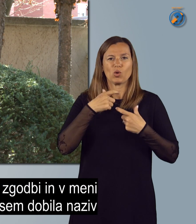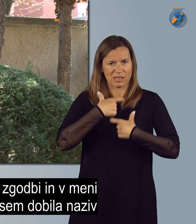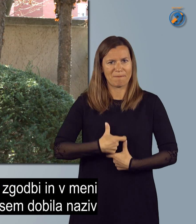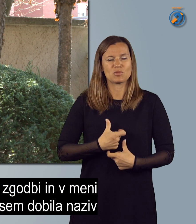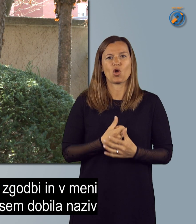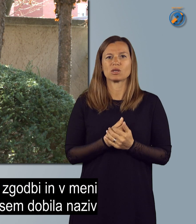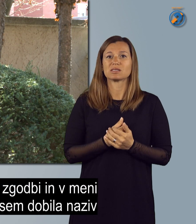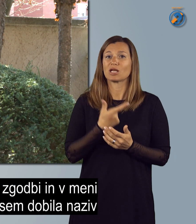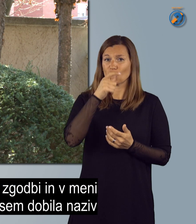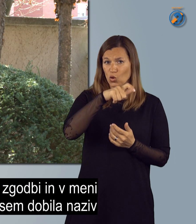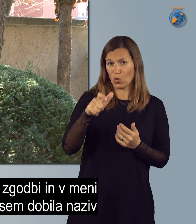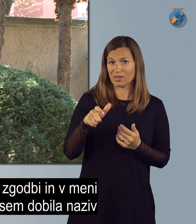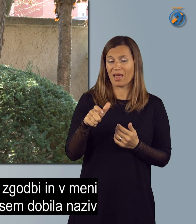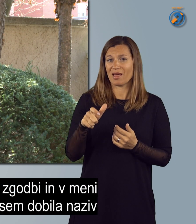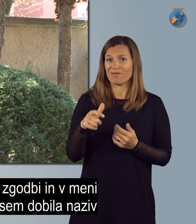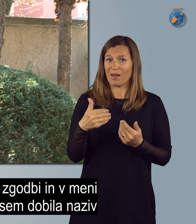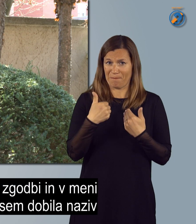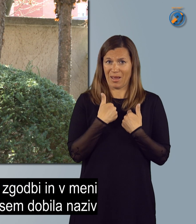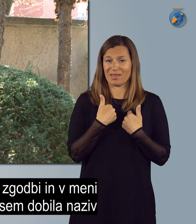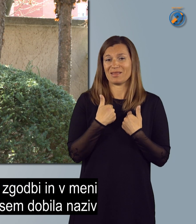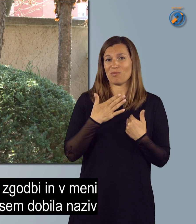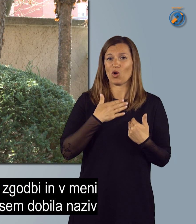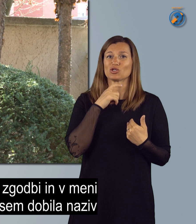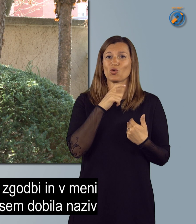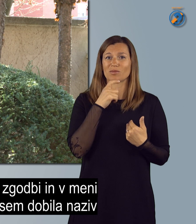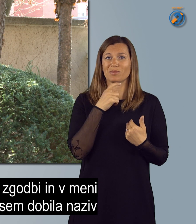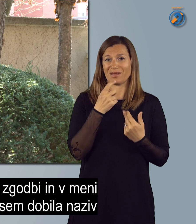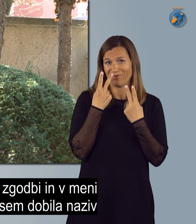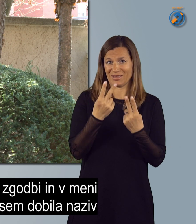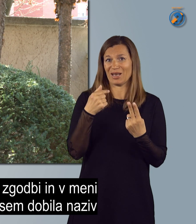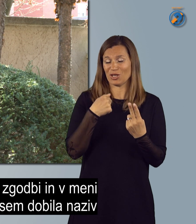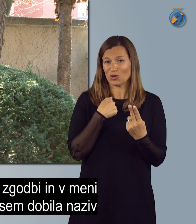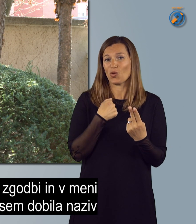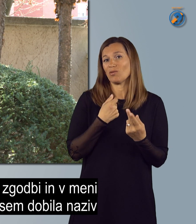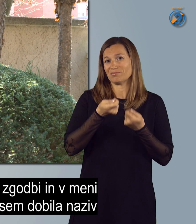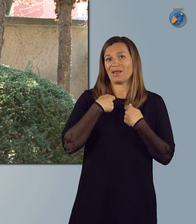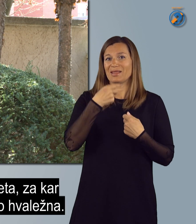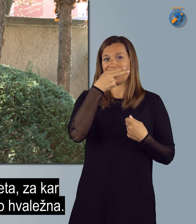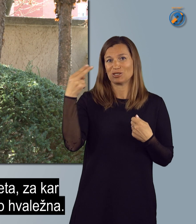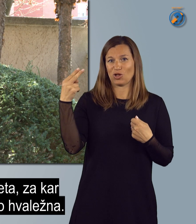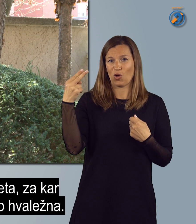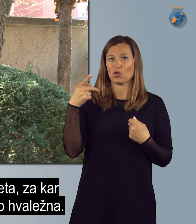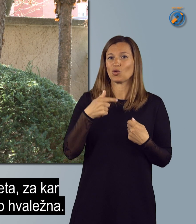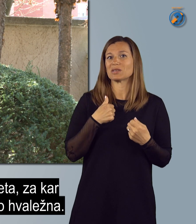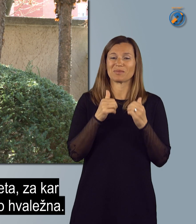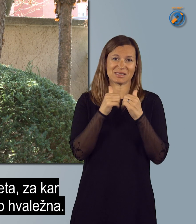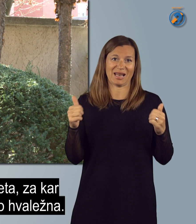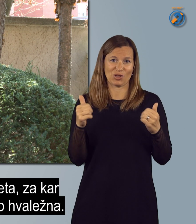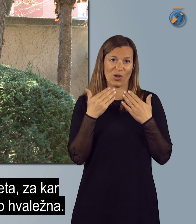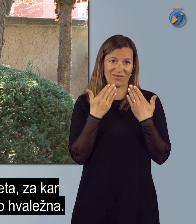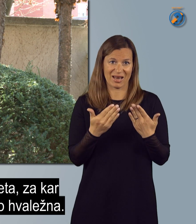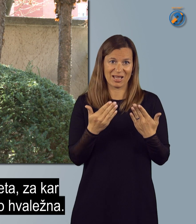so v moji zgodbi in v meni prepoznali to, da sem pač dobila naslov, kar sem